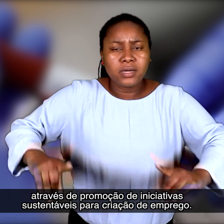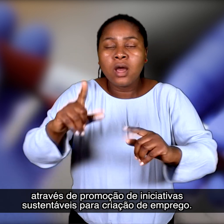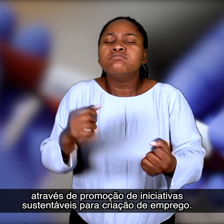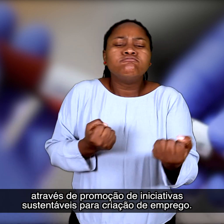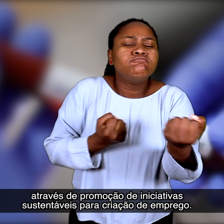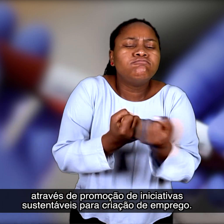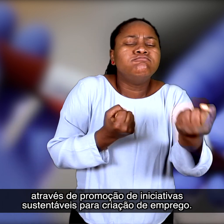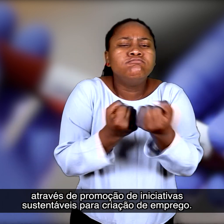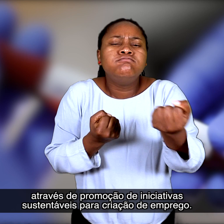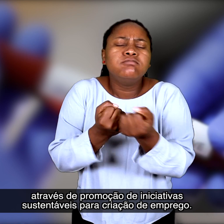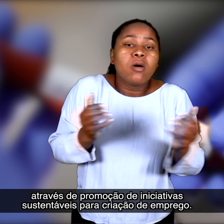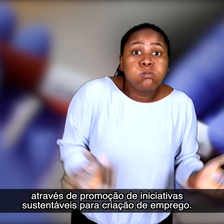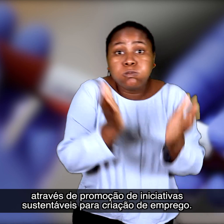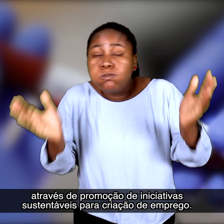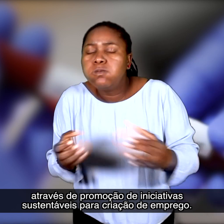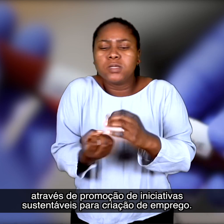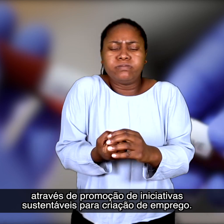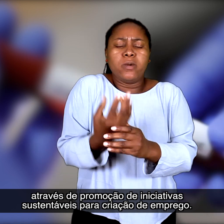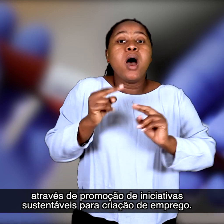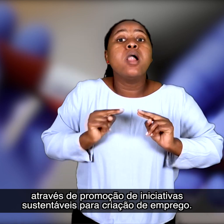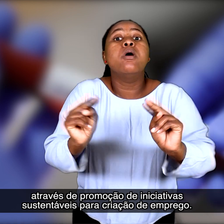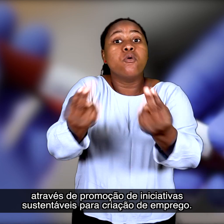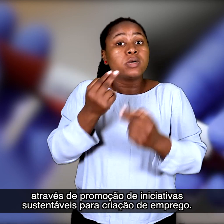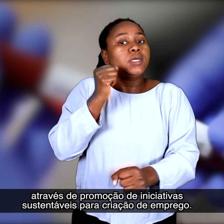iniciativas sustentáveis para a criação de emprego.